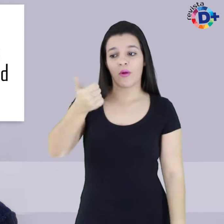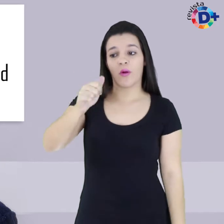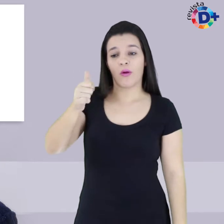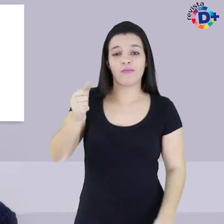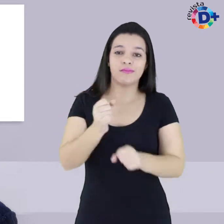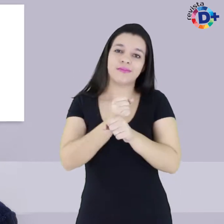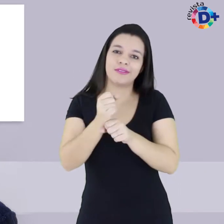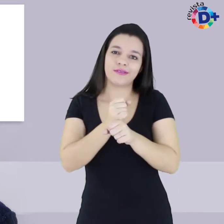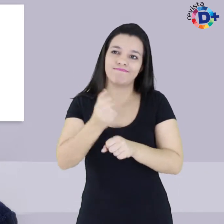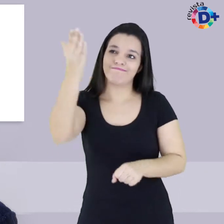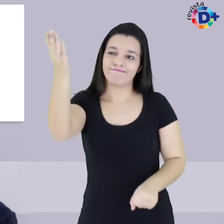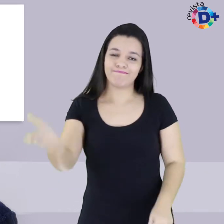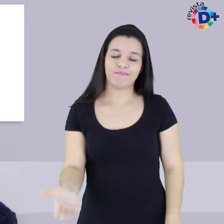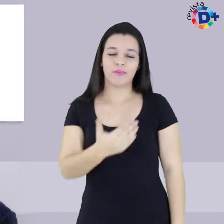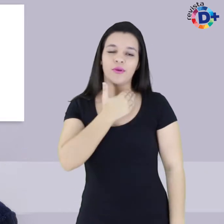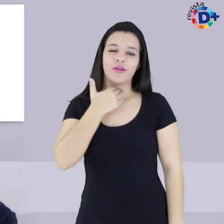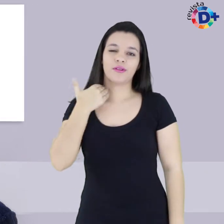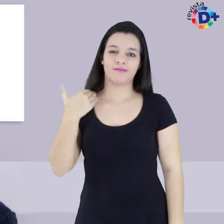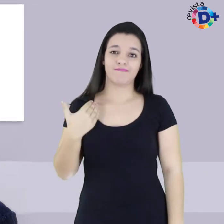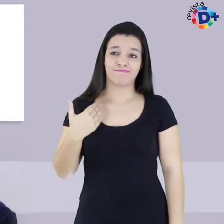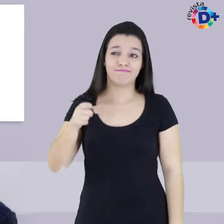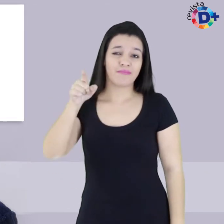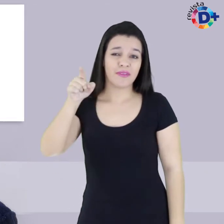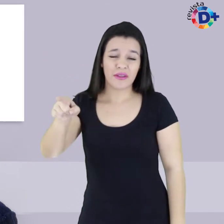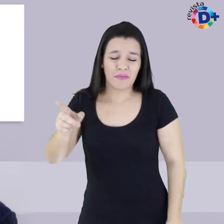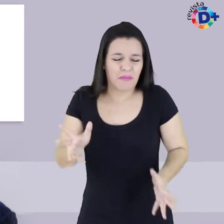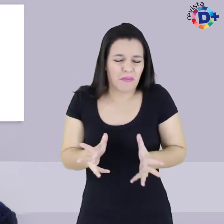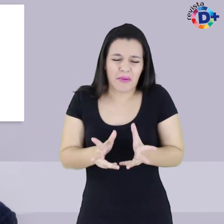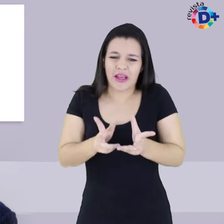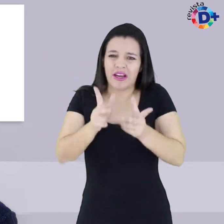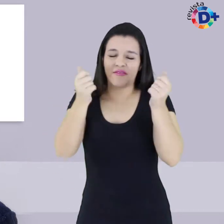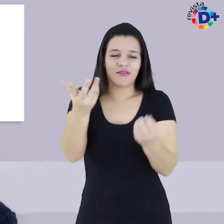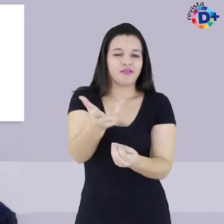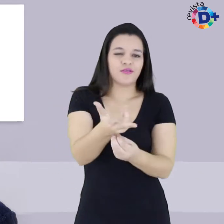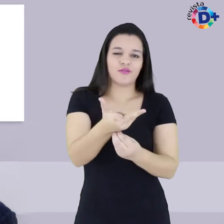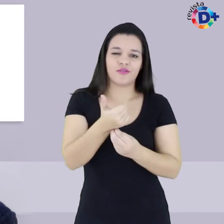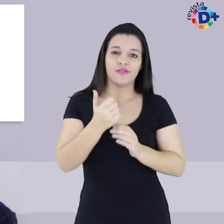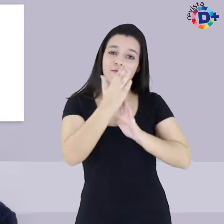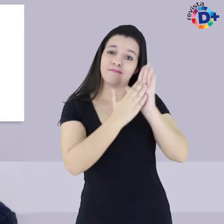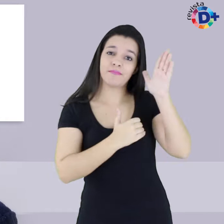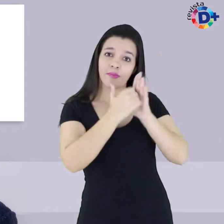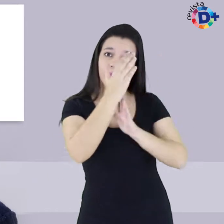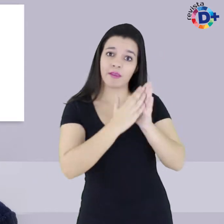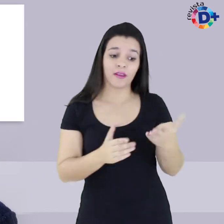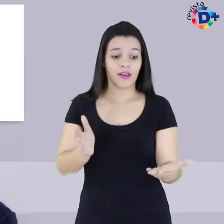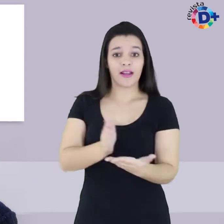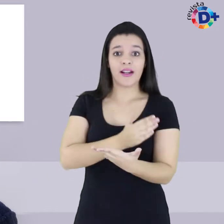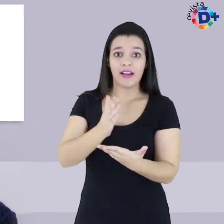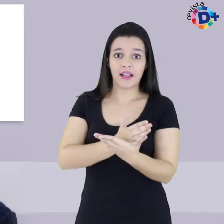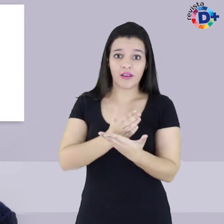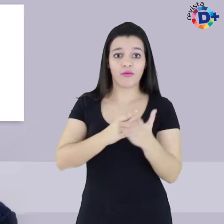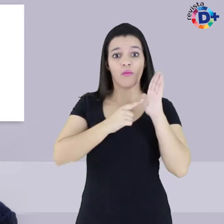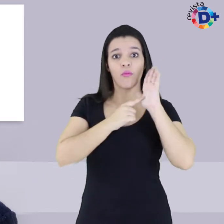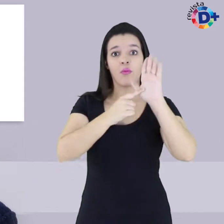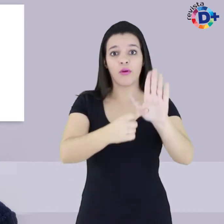falecimento. Ele foi um artista maravilhoso e o livro mostra toda a sua história e sua